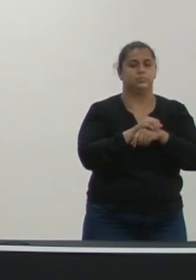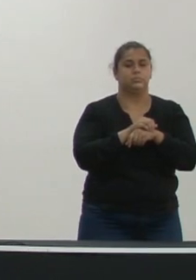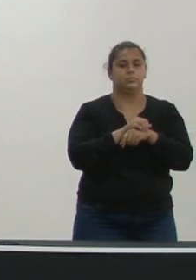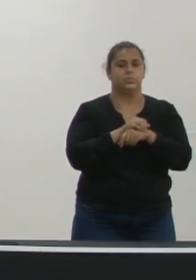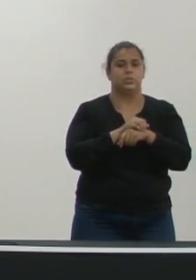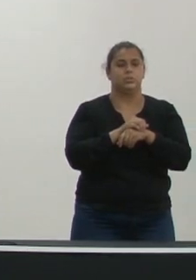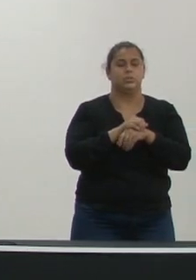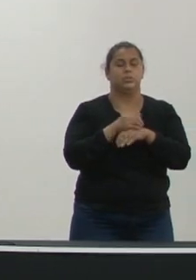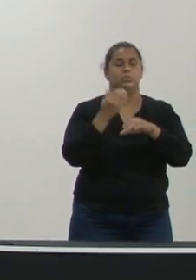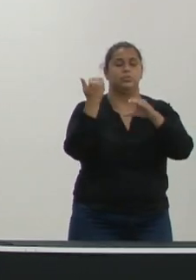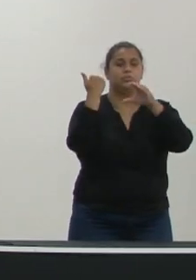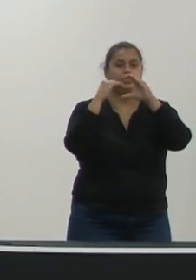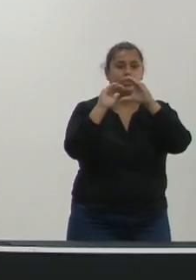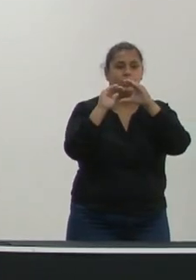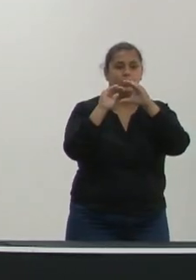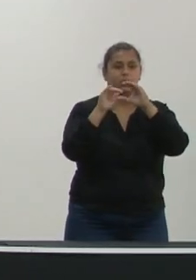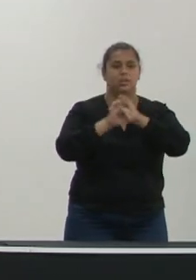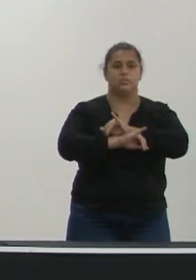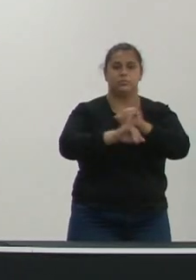nenhum comunicado informando